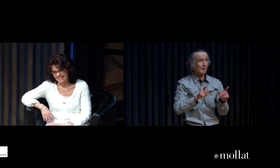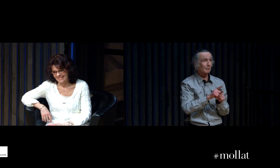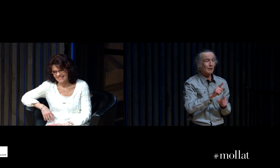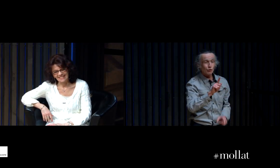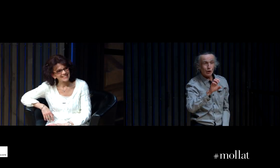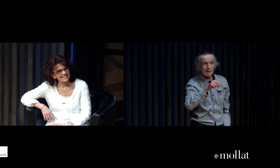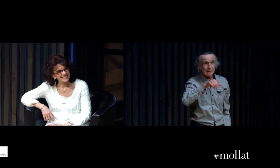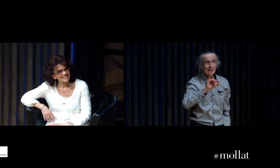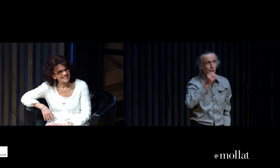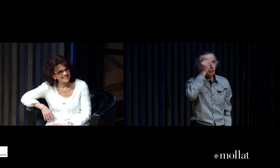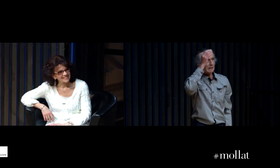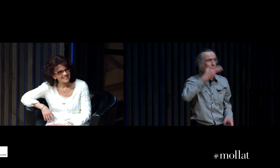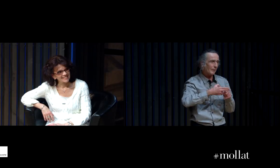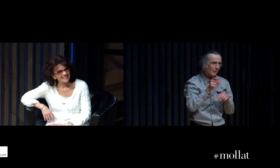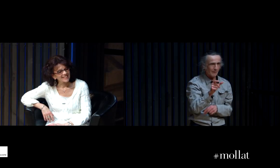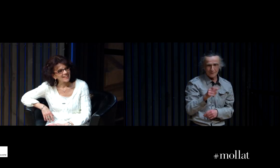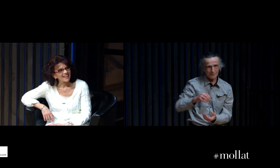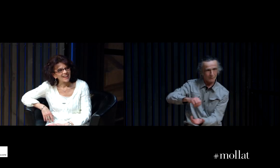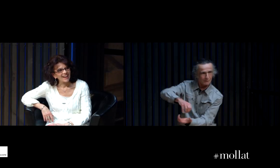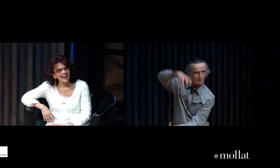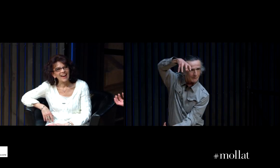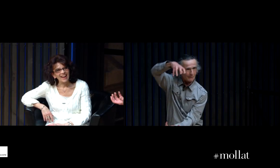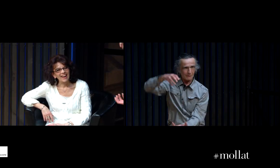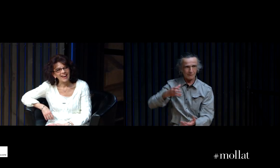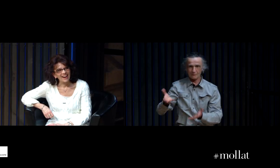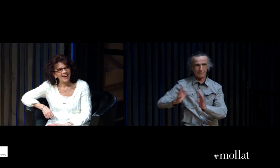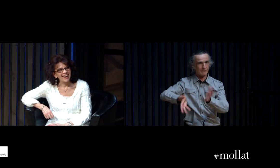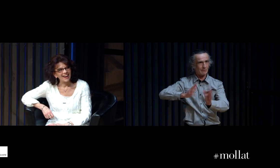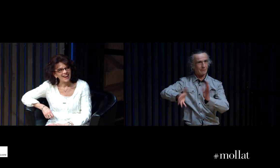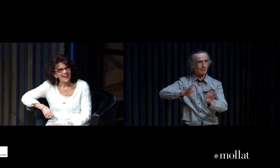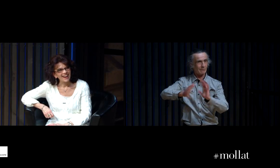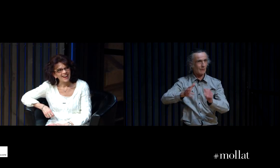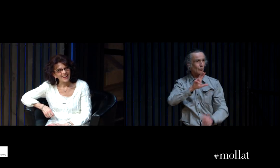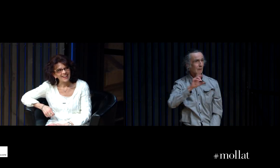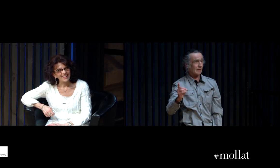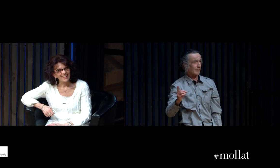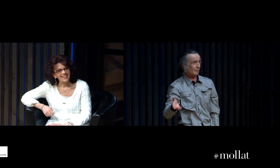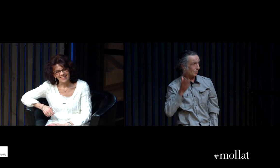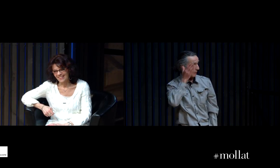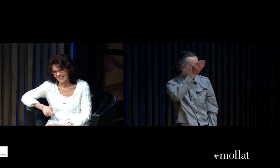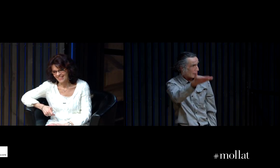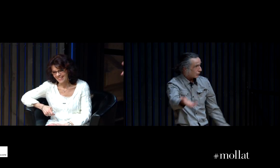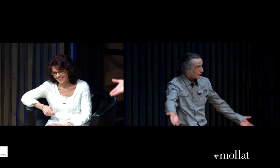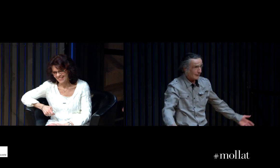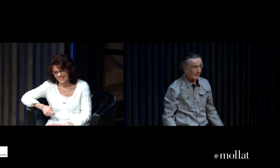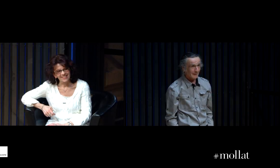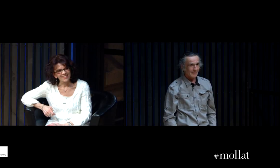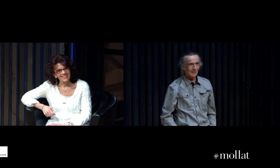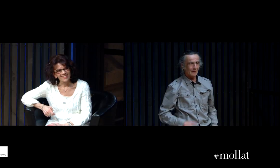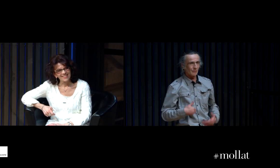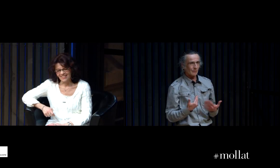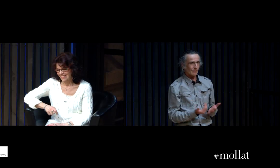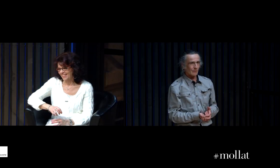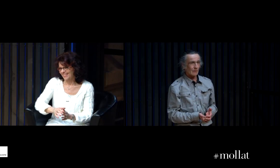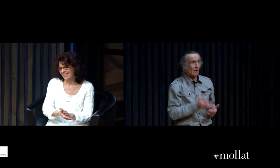peut-être l'interprète en hologramme. Je ne sais pas. Hein, voilà. Et voilà, on pourra, grâce